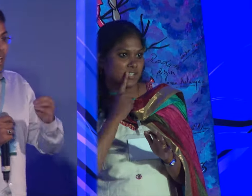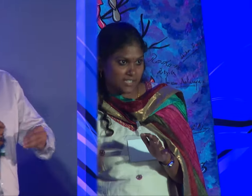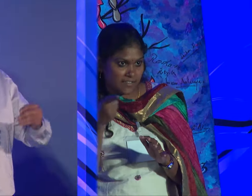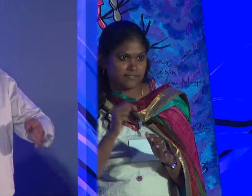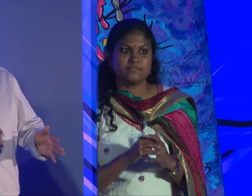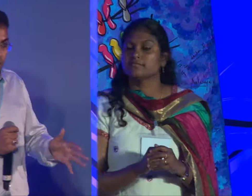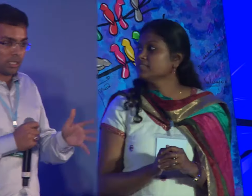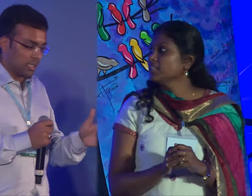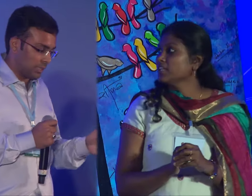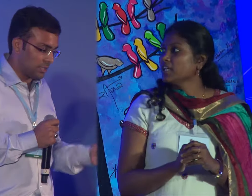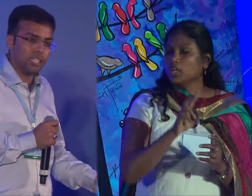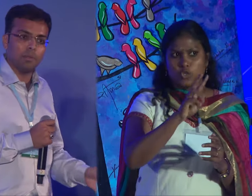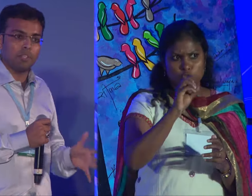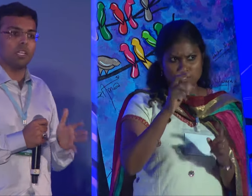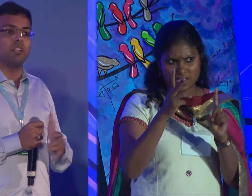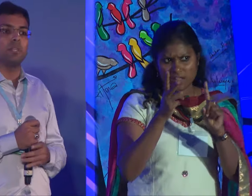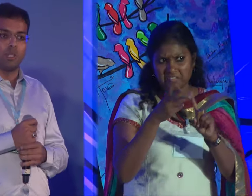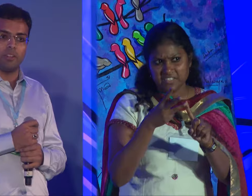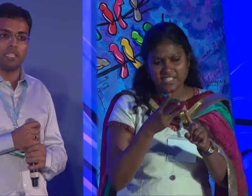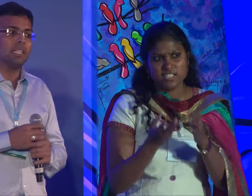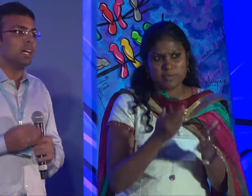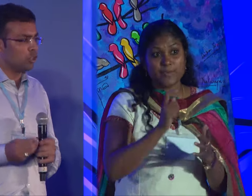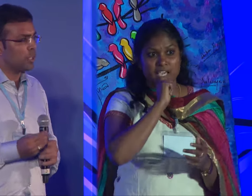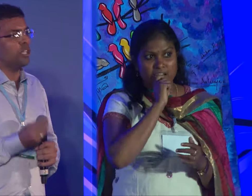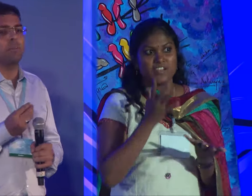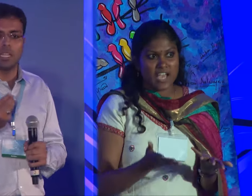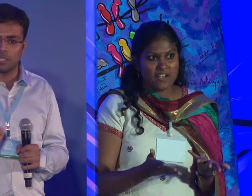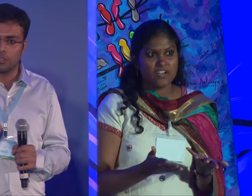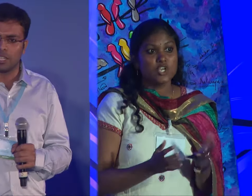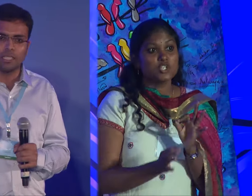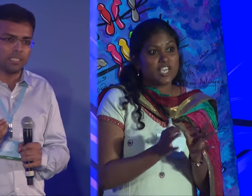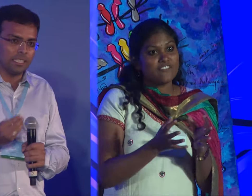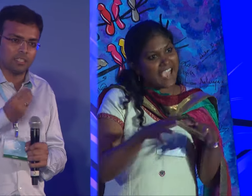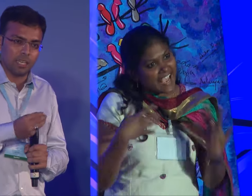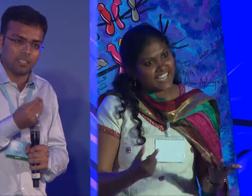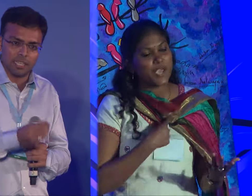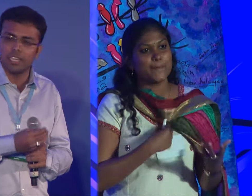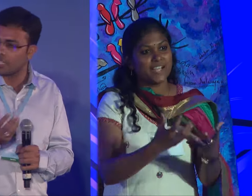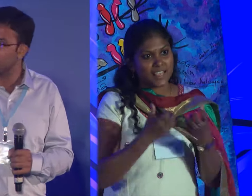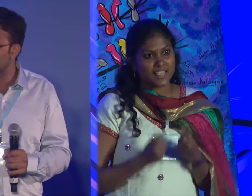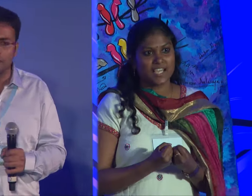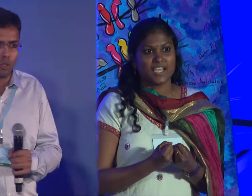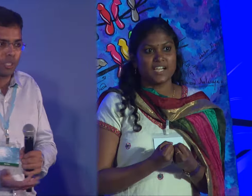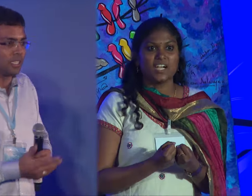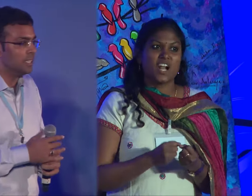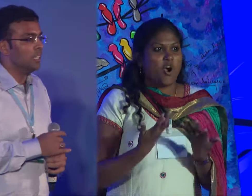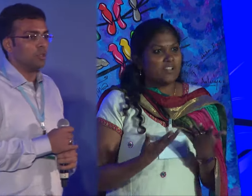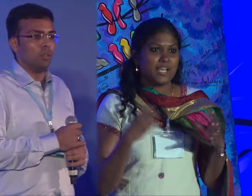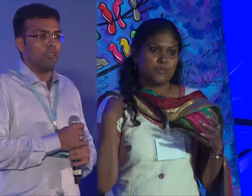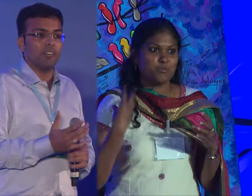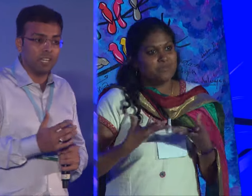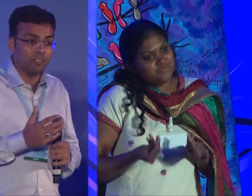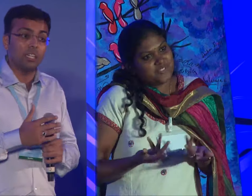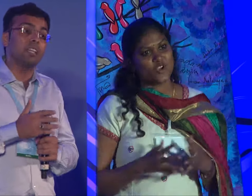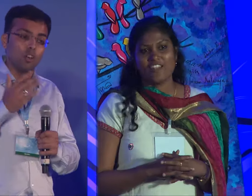चलो अगर 2013 में अभी जो डेफ ओलंपिक्स होने वाले हैं, अगर उसमें कोई एक मेडल आता है तो शायद इनकी सारी कैश की परेशानियां दूर हो जाएगी।